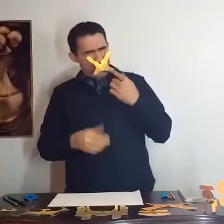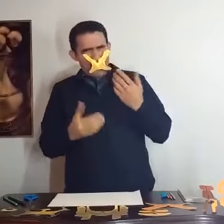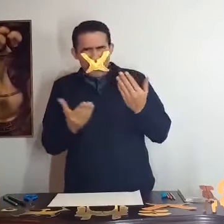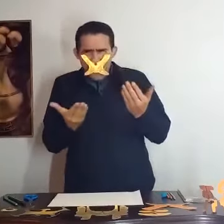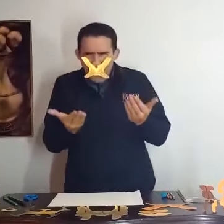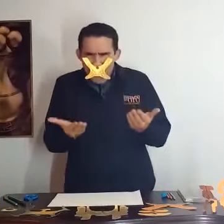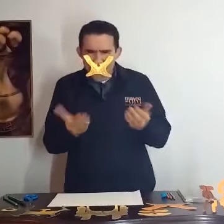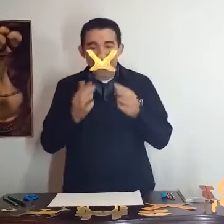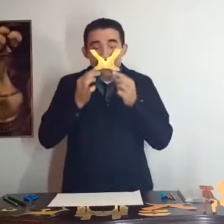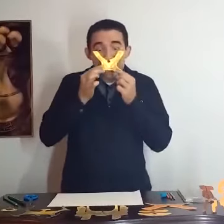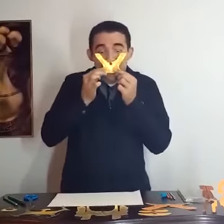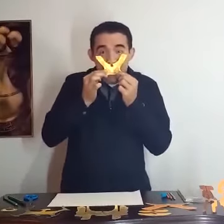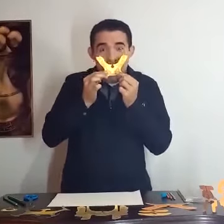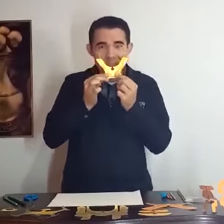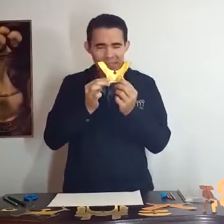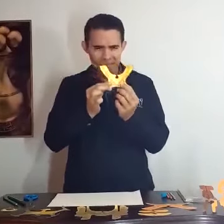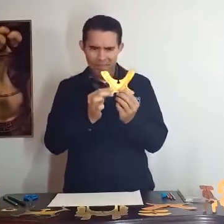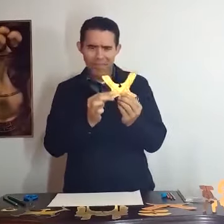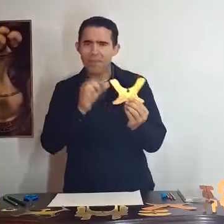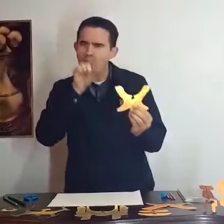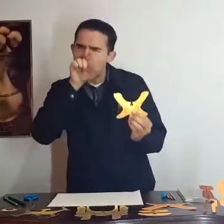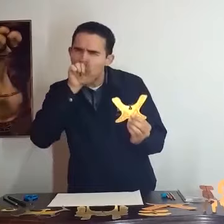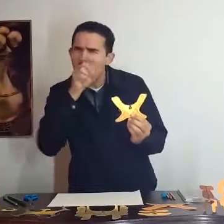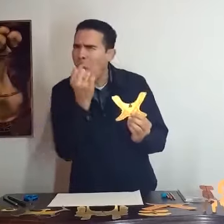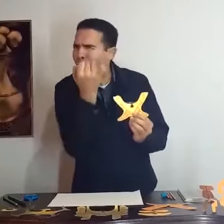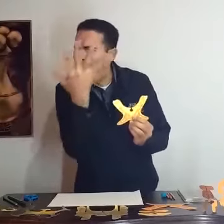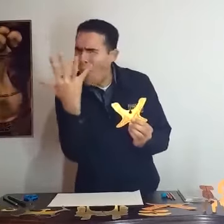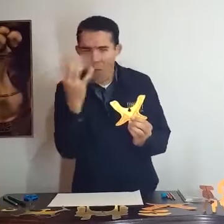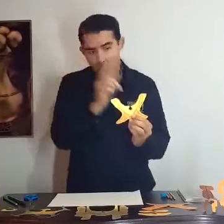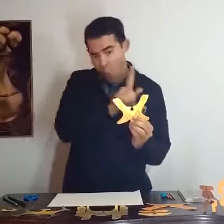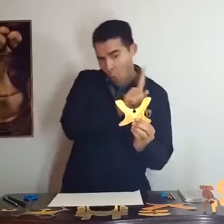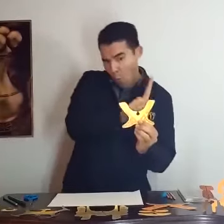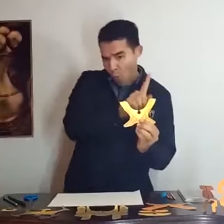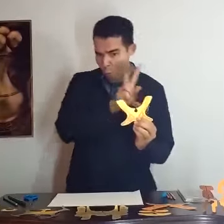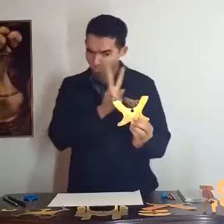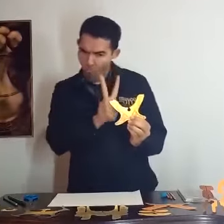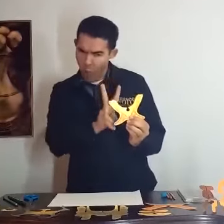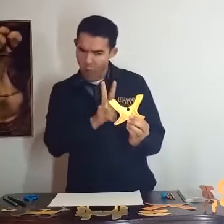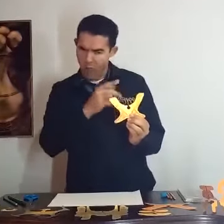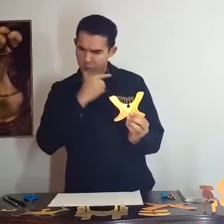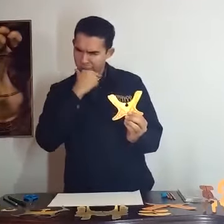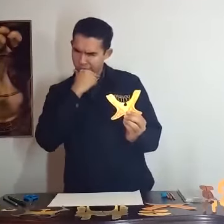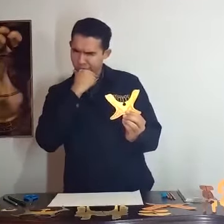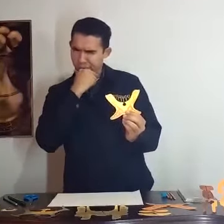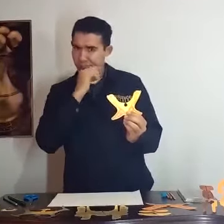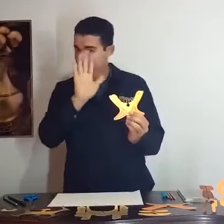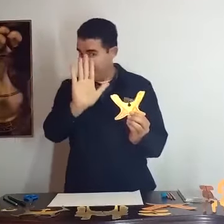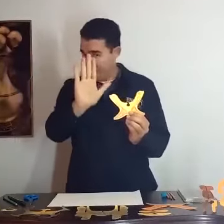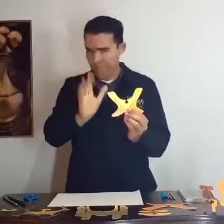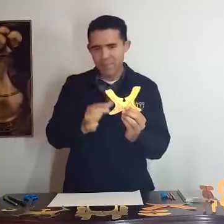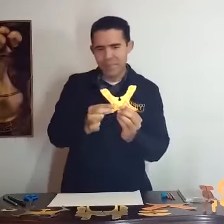Pero observa, ¿cuántas aves hay? Una o dos.